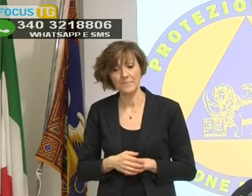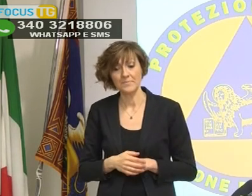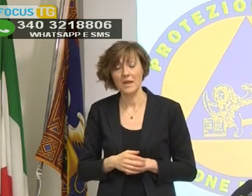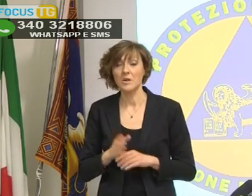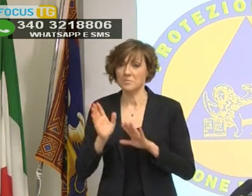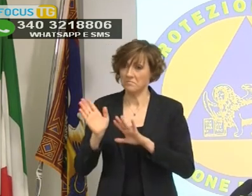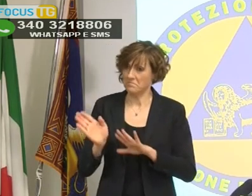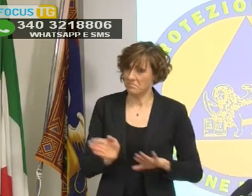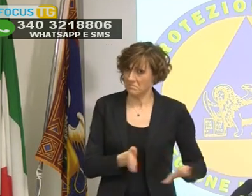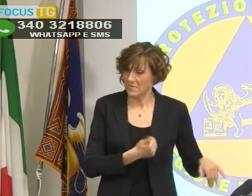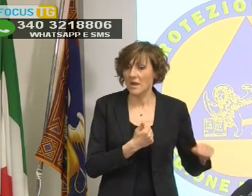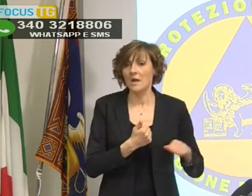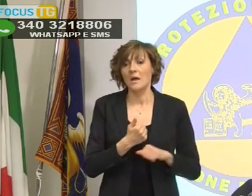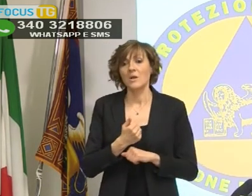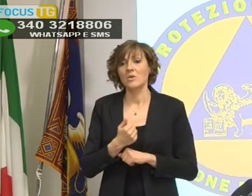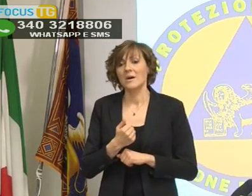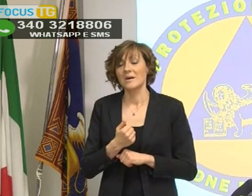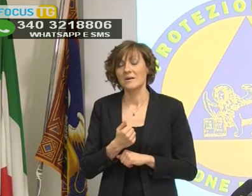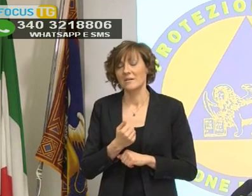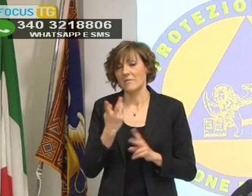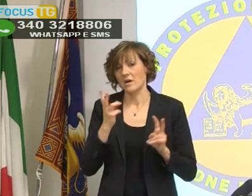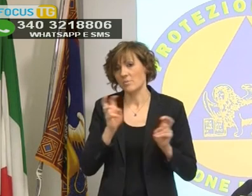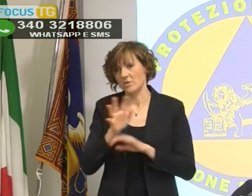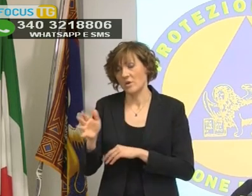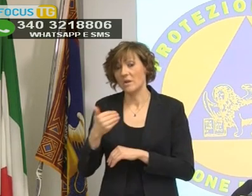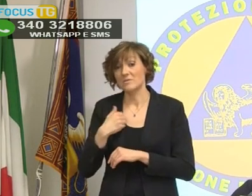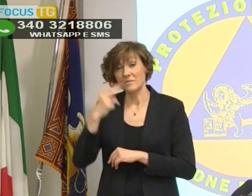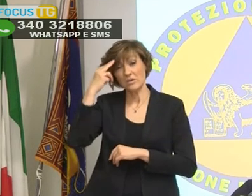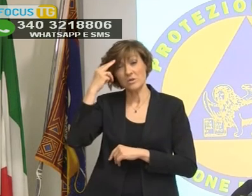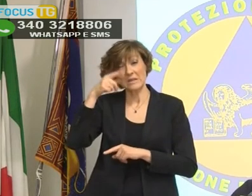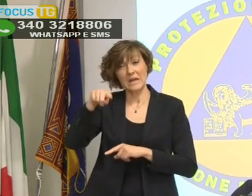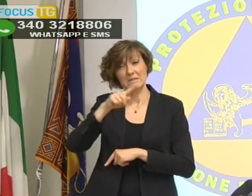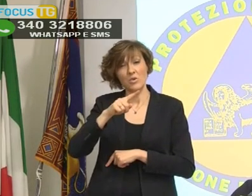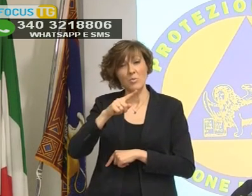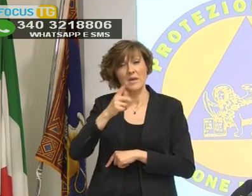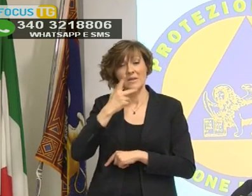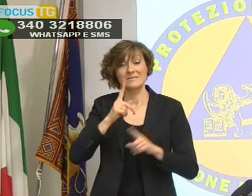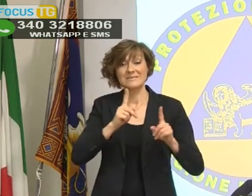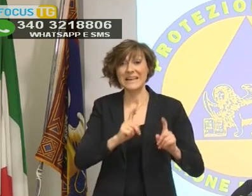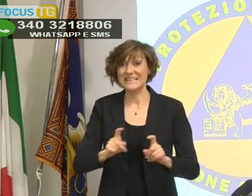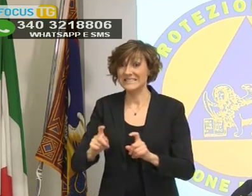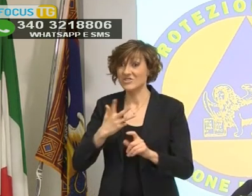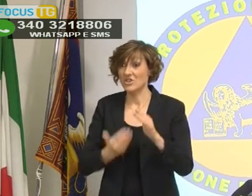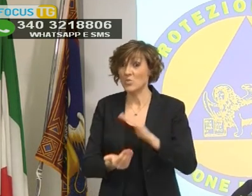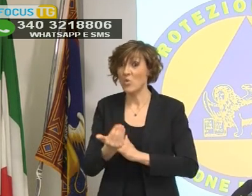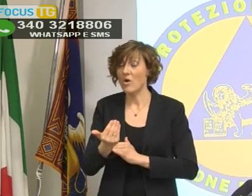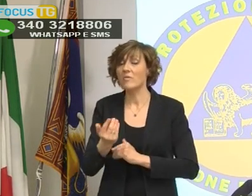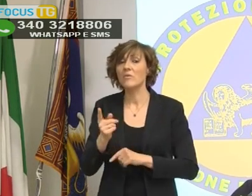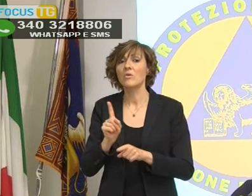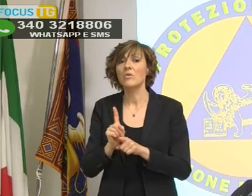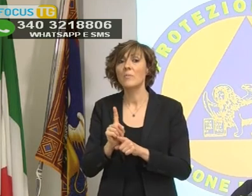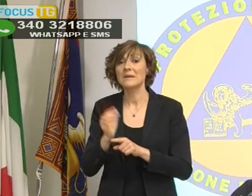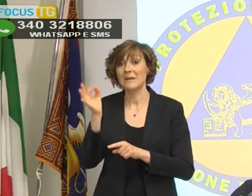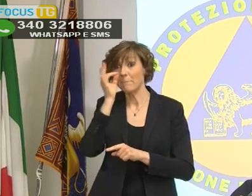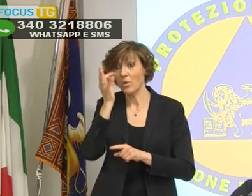ricordate che vi ho detto che stavamo testando una modalità che poteva essere una novità per sostituire i tamponi? Allora, il tampone